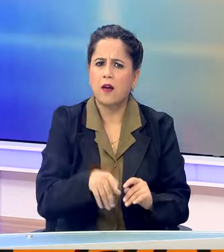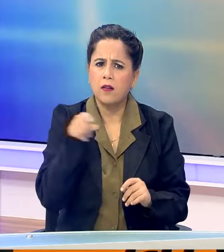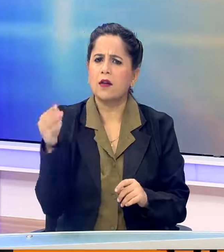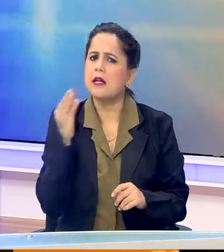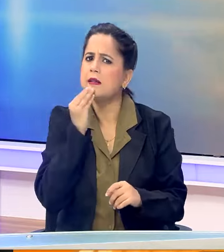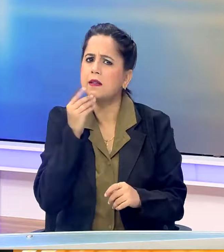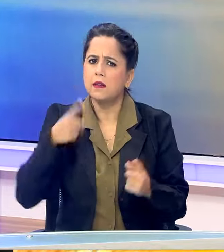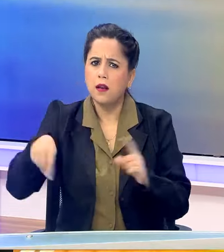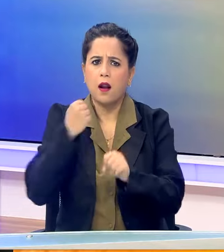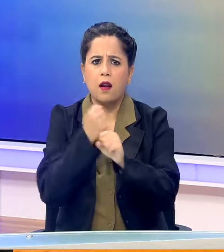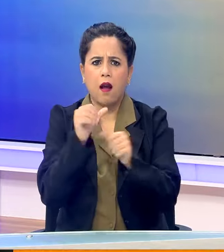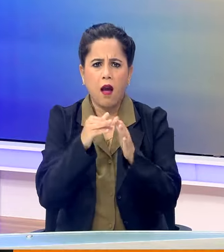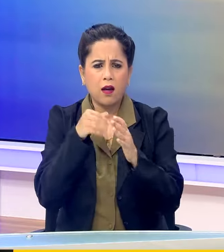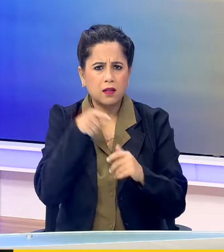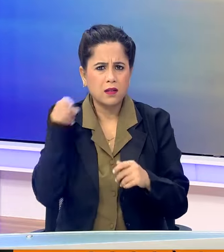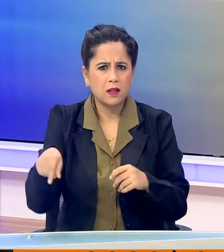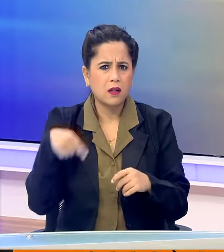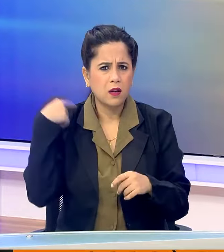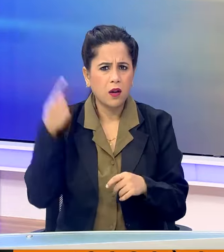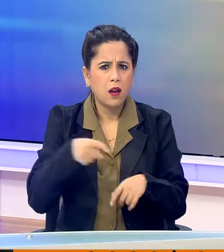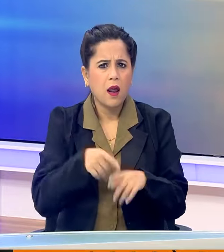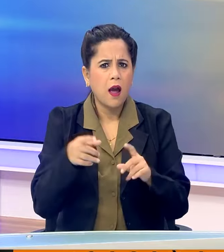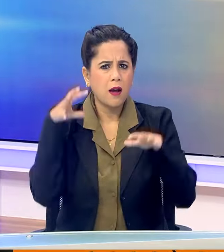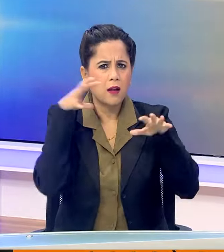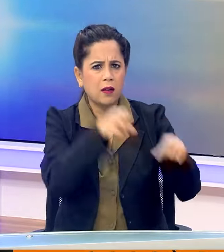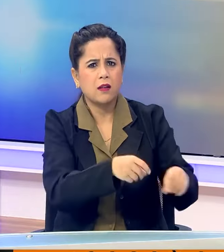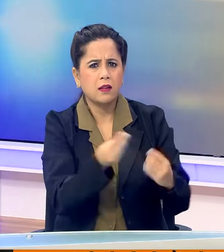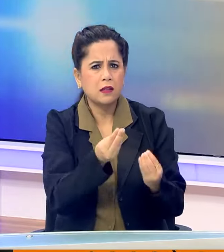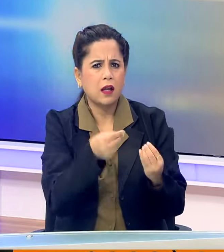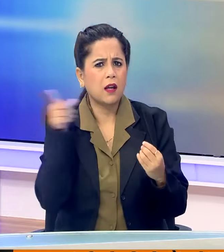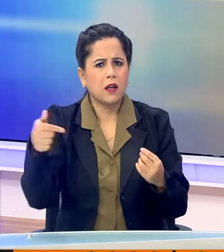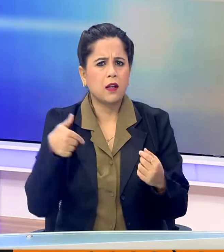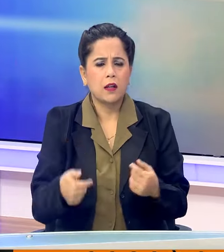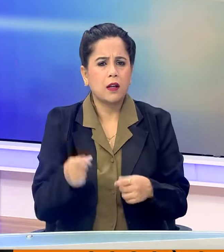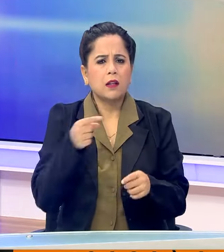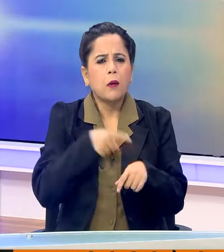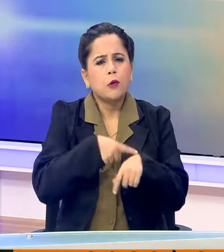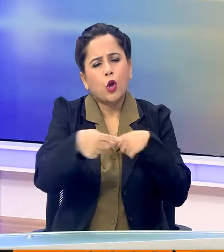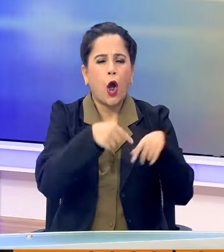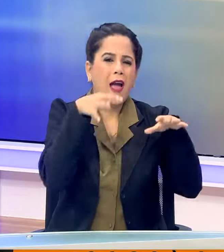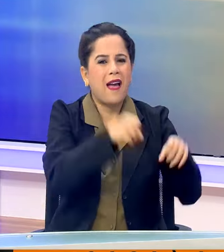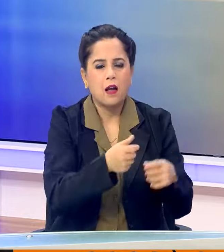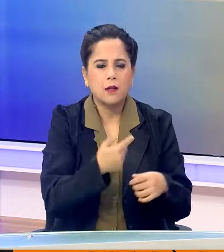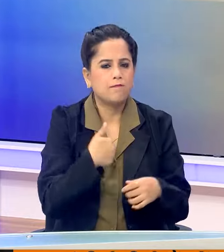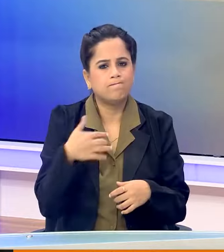इजराइल द्वारा गजा पर दीर्घकालिक कब्जे को स्वीकार नहीं करता है